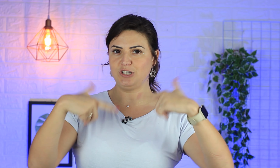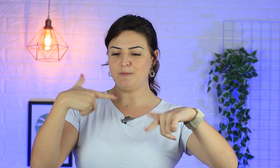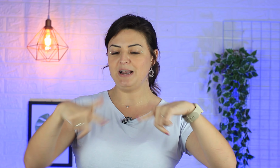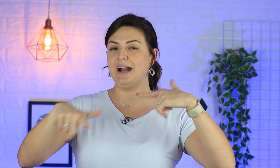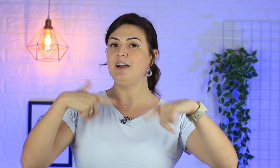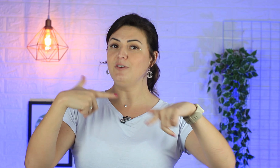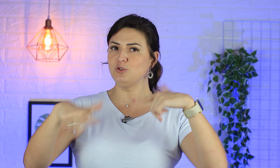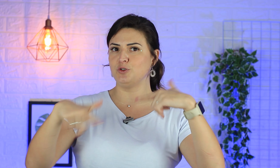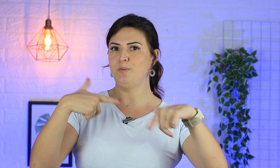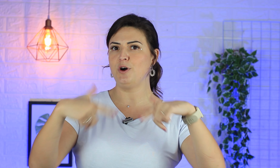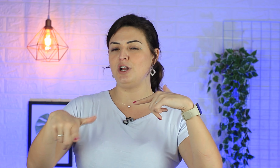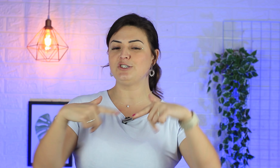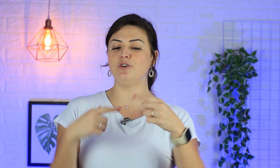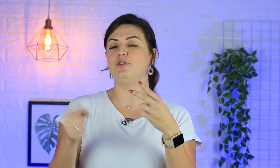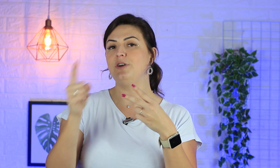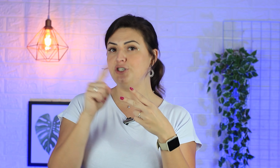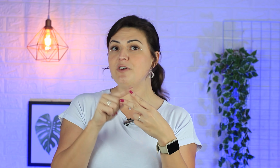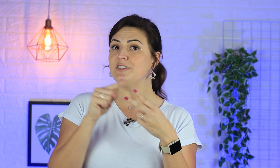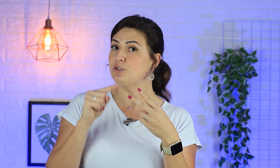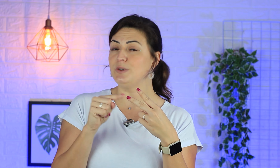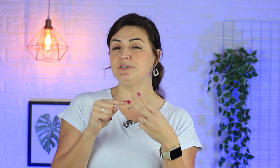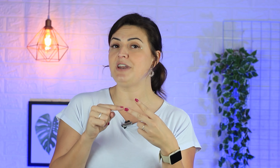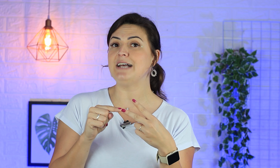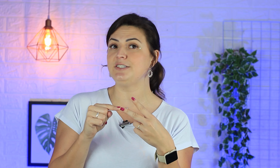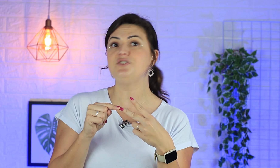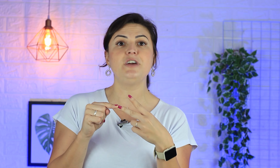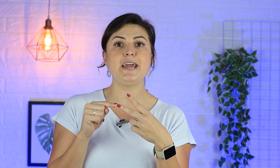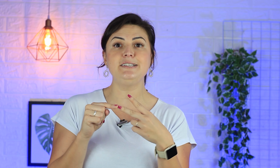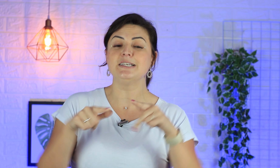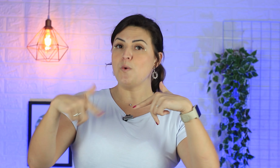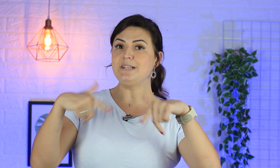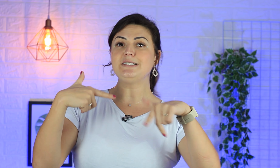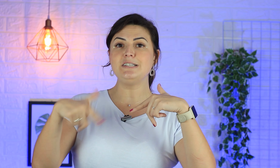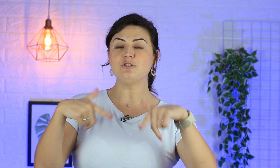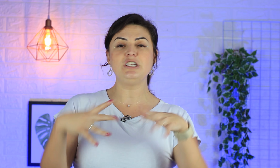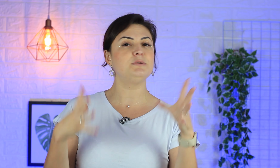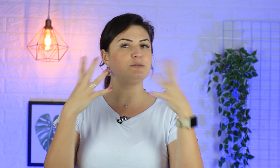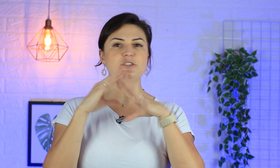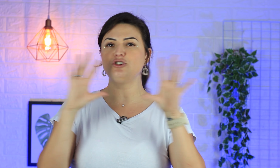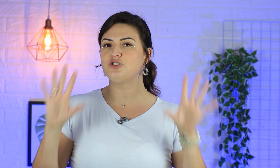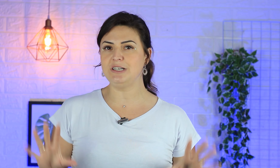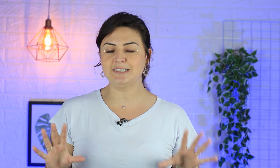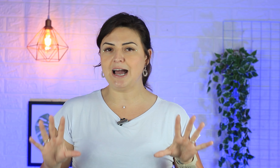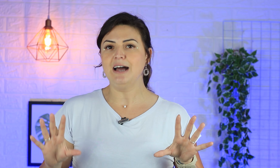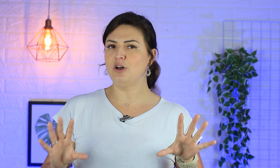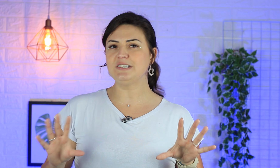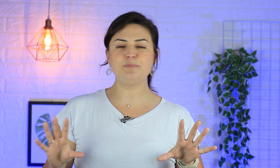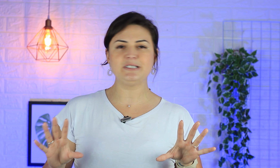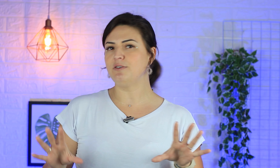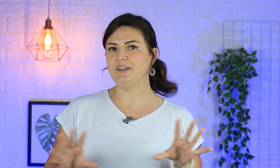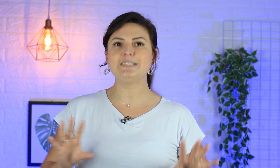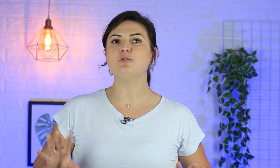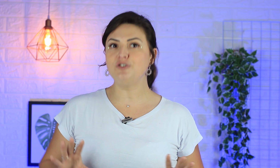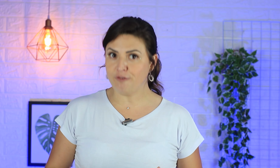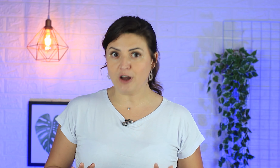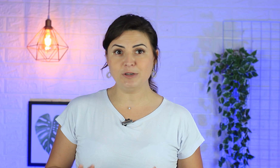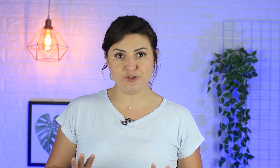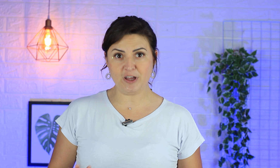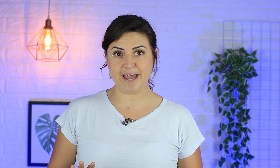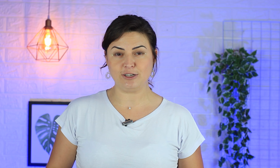de trabalhar. Aí vamos supor, olha só, a gente vai fazer duas frases diferentes com esse sinal de Libras pra gente utilizar a nossa expressão facial de forma diferente.